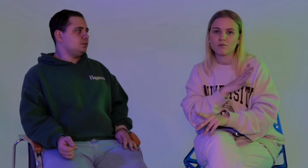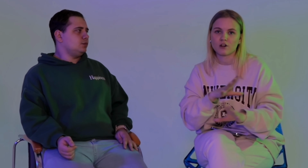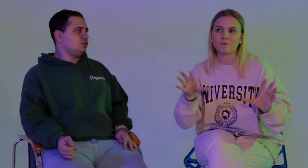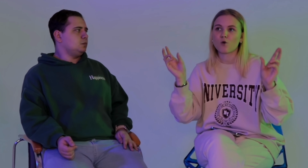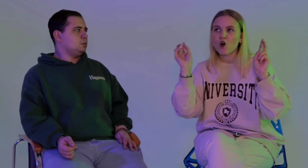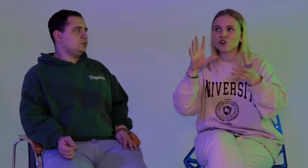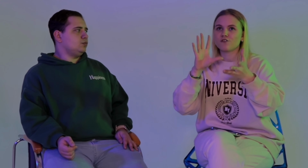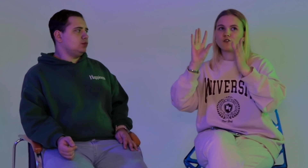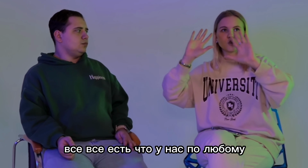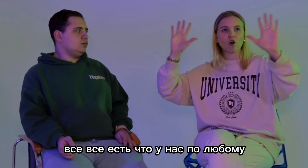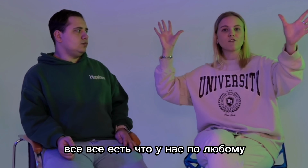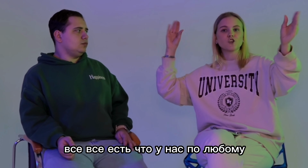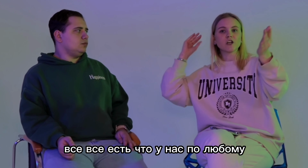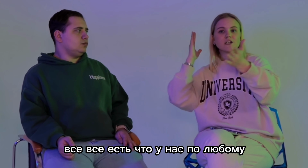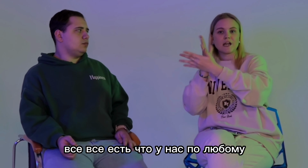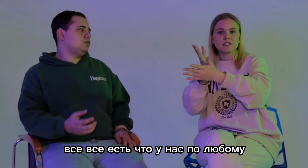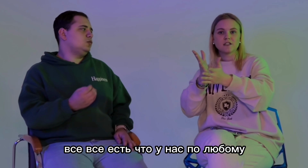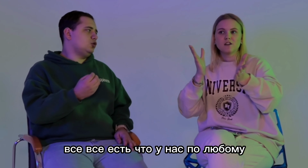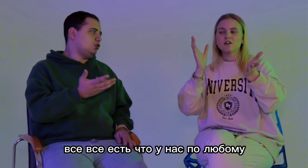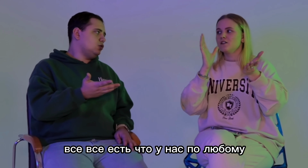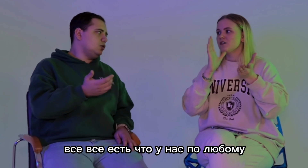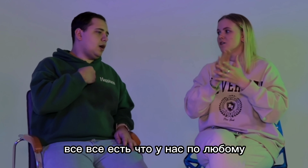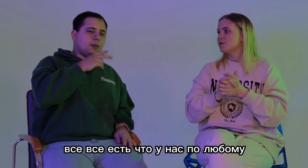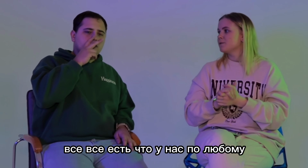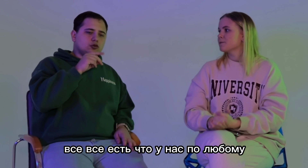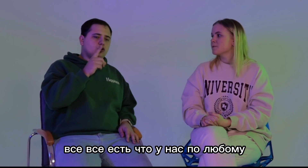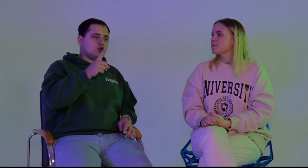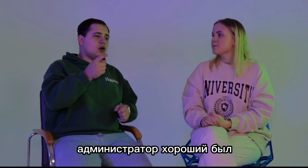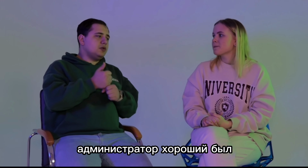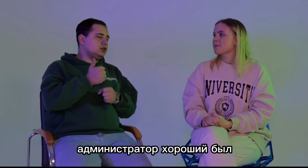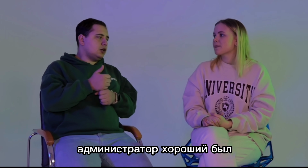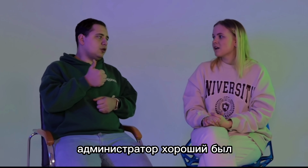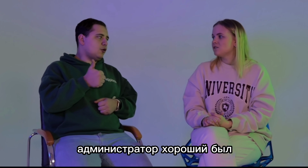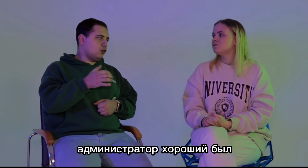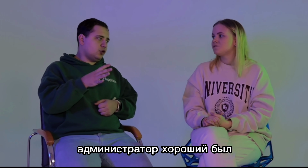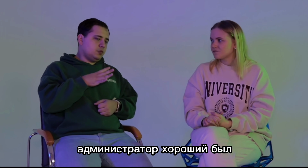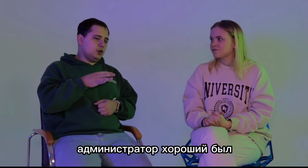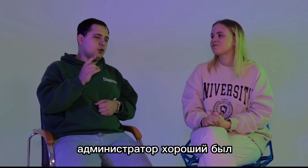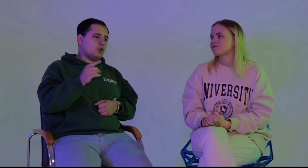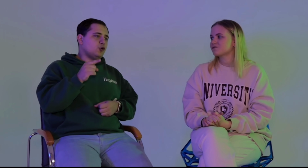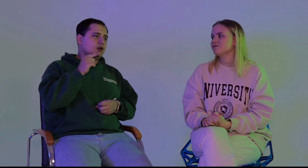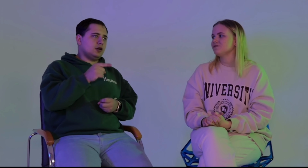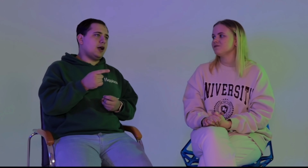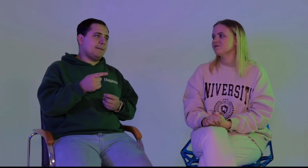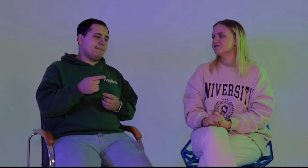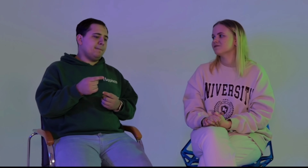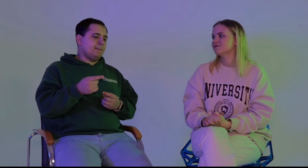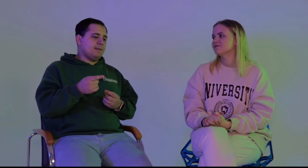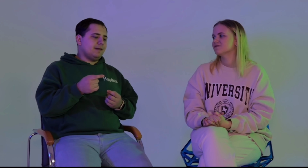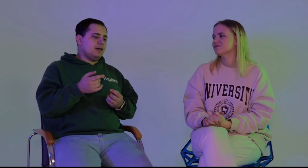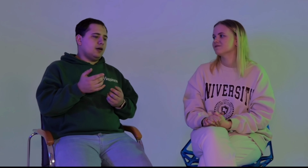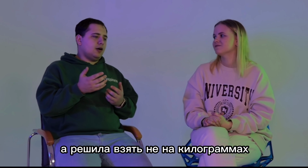было, выходит, все есть. Что, нам повезло, что администратор хороший был, потому что она